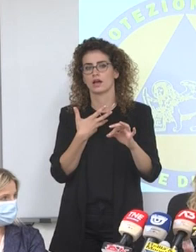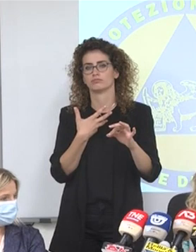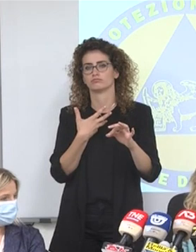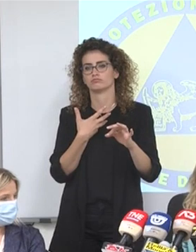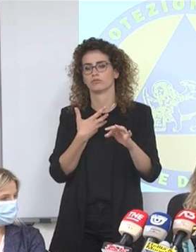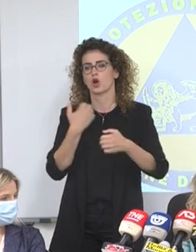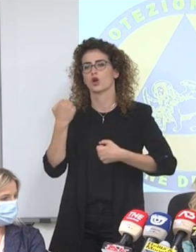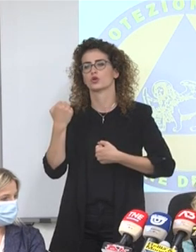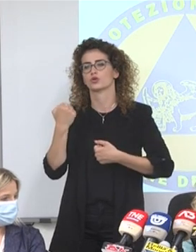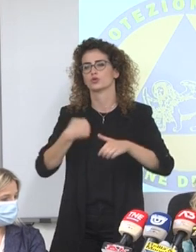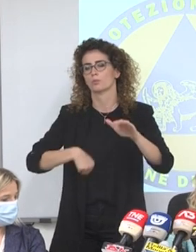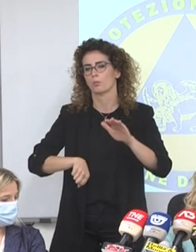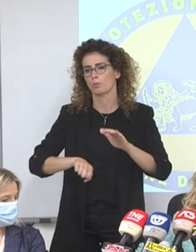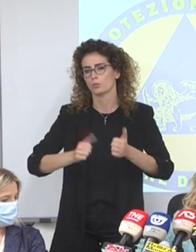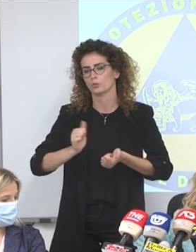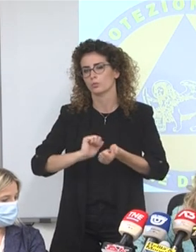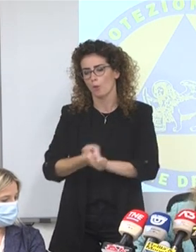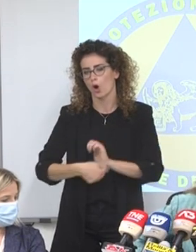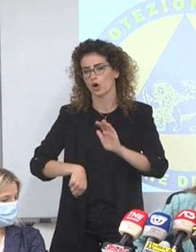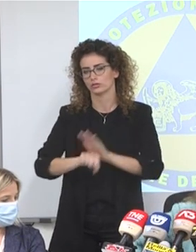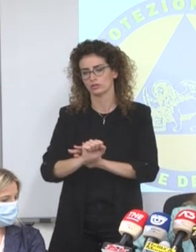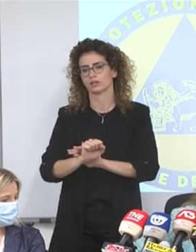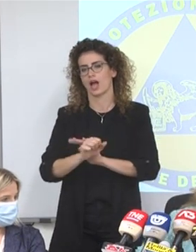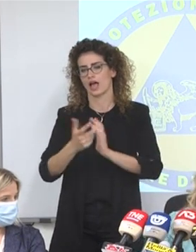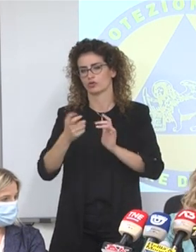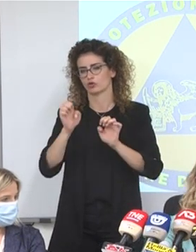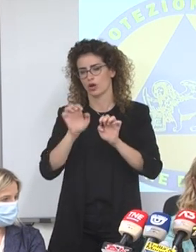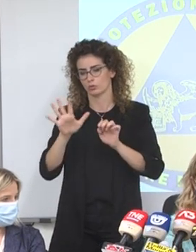sportive, il discorso degli europei, eccetera. In Spagna, soprattutto a Mallorca.